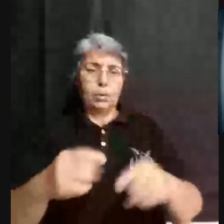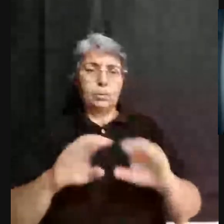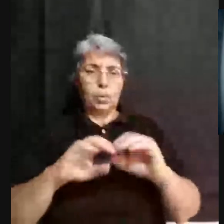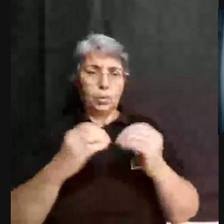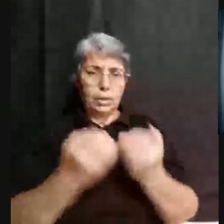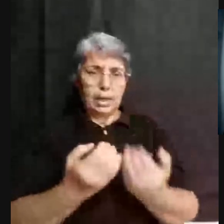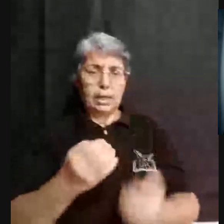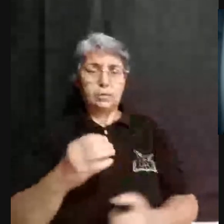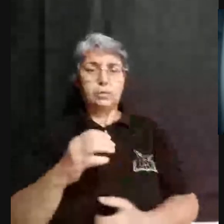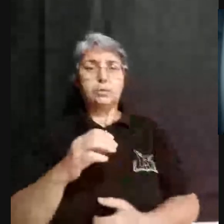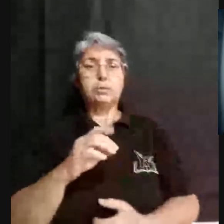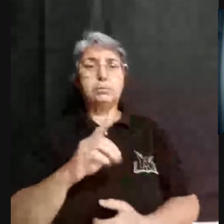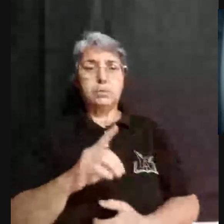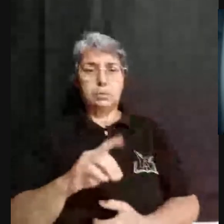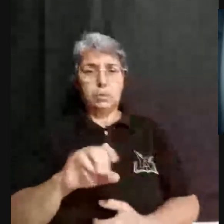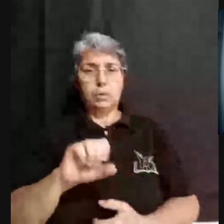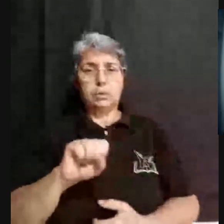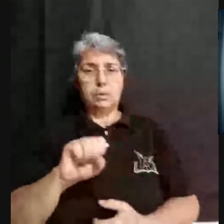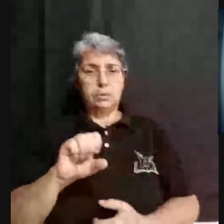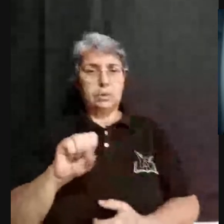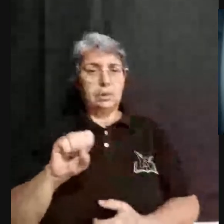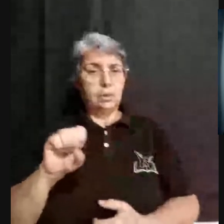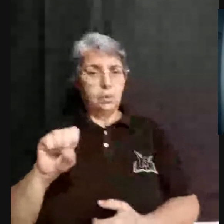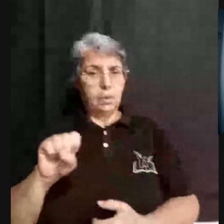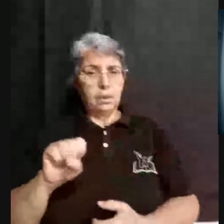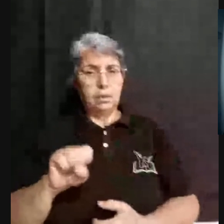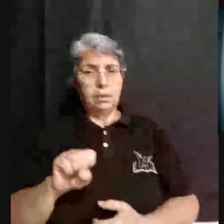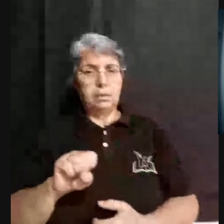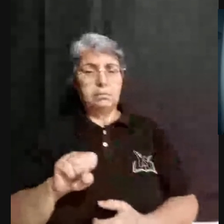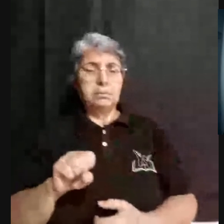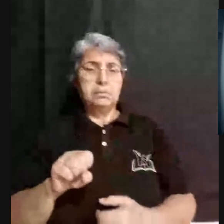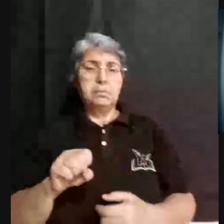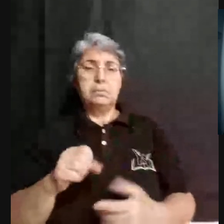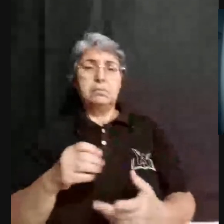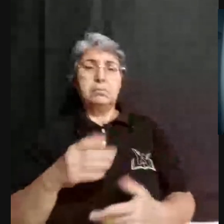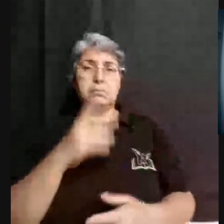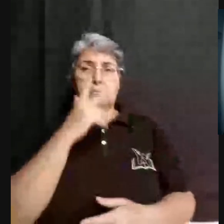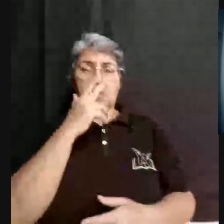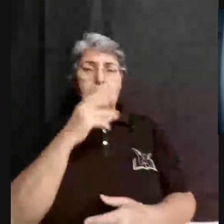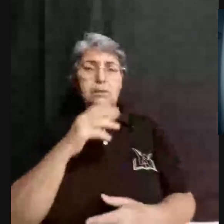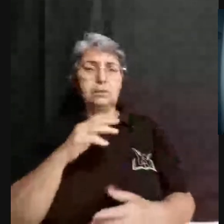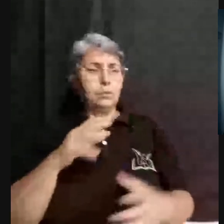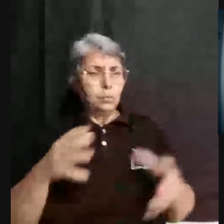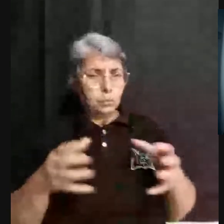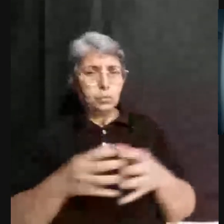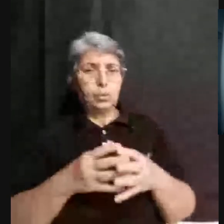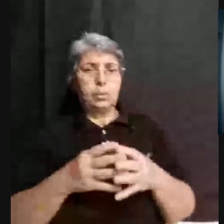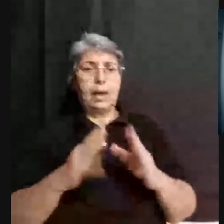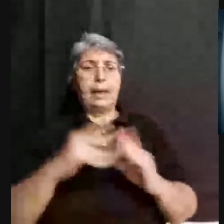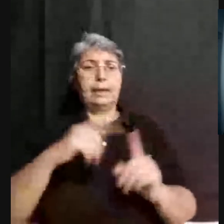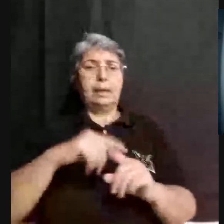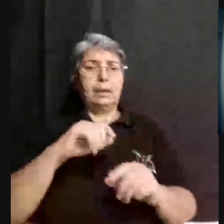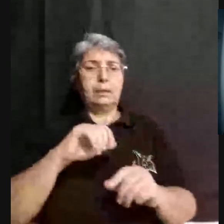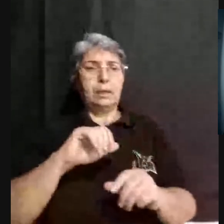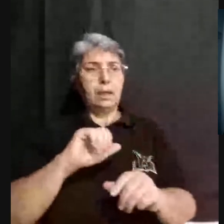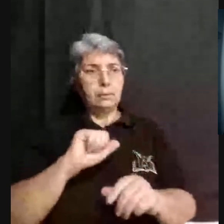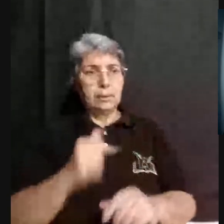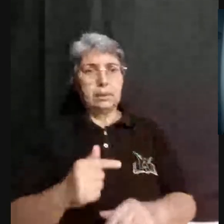a Igreja Adventista tomou um rumo que não era do agrado de Deus. E ele afirma que